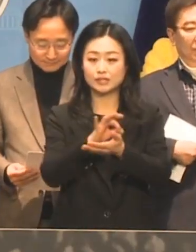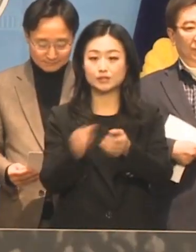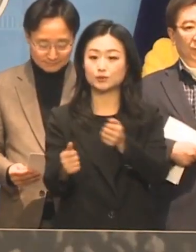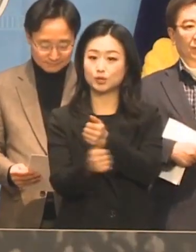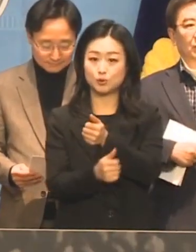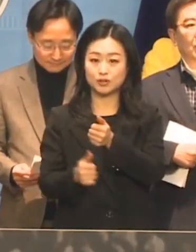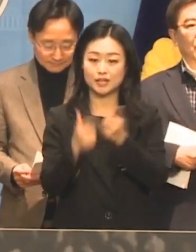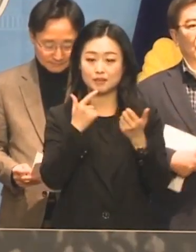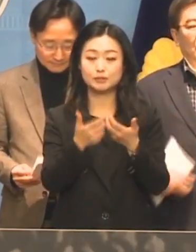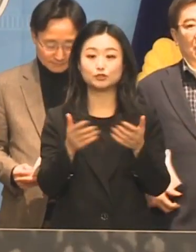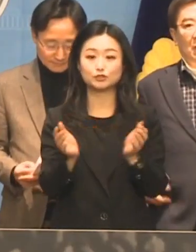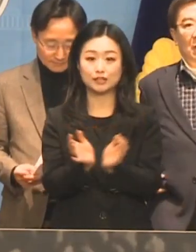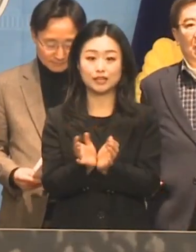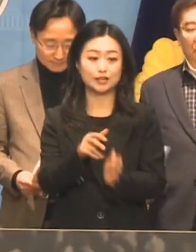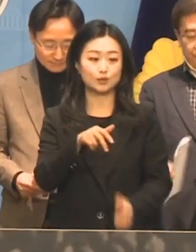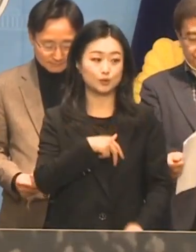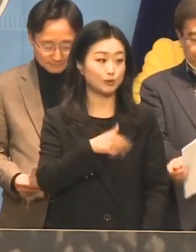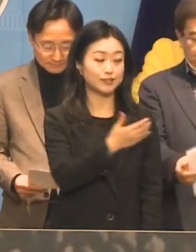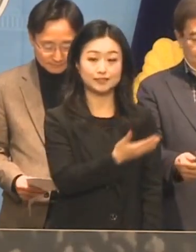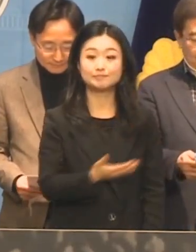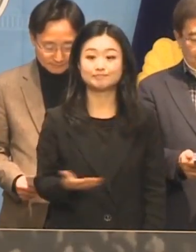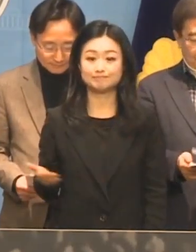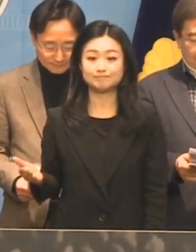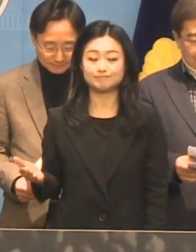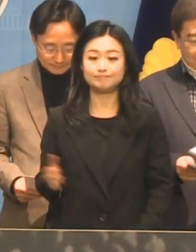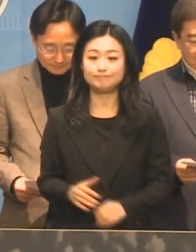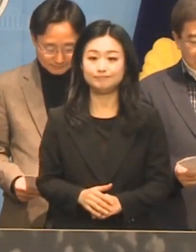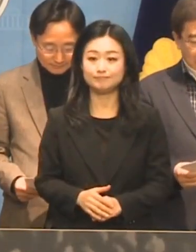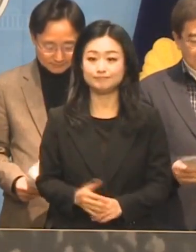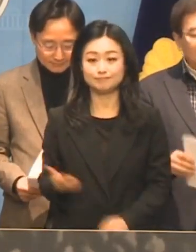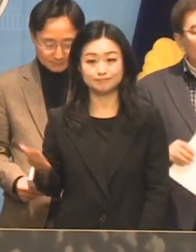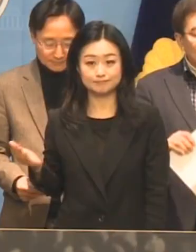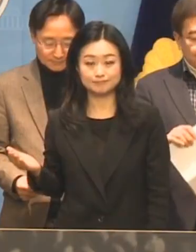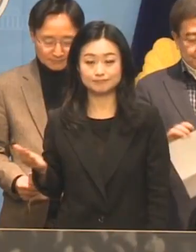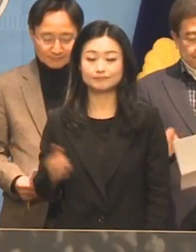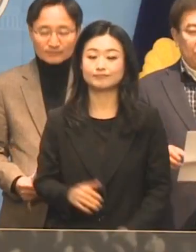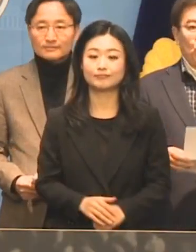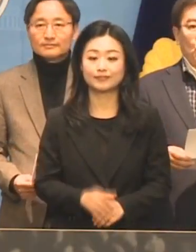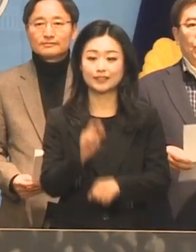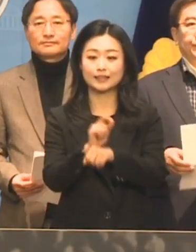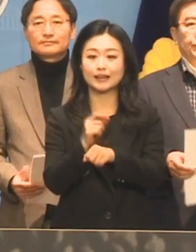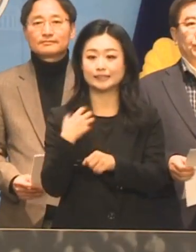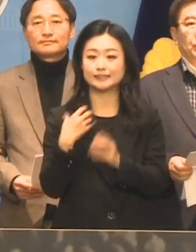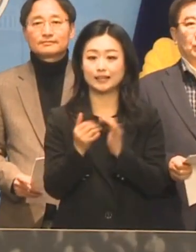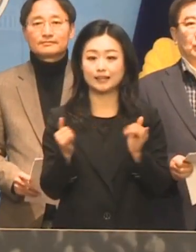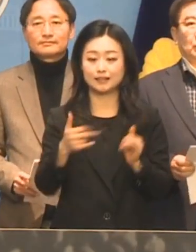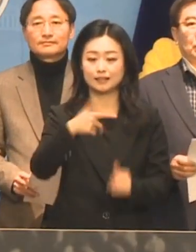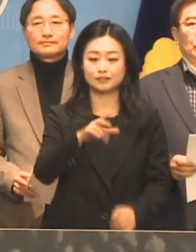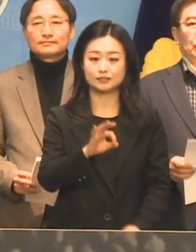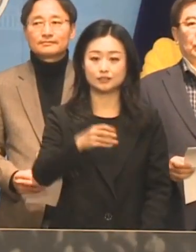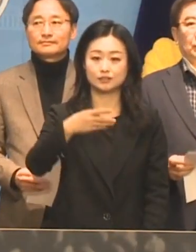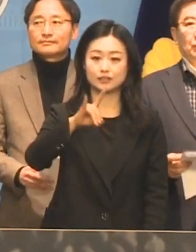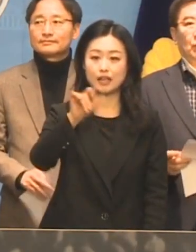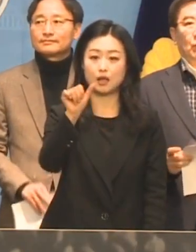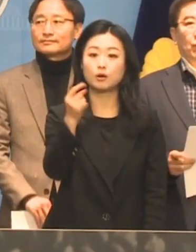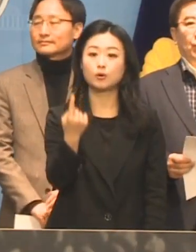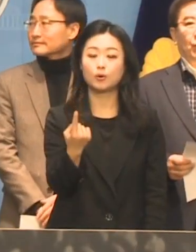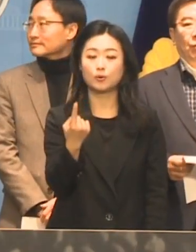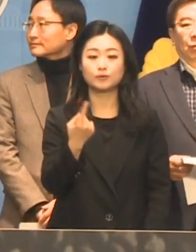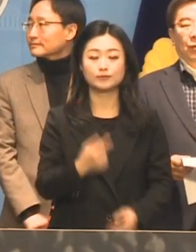기획재정위원회 민주당 의원들입니다. 저는 기획재정위원회 민주당 간사 정태호 의원입니다.